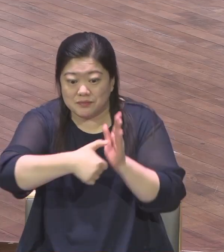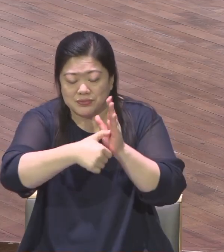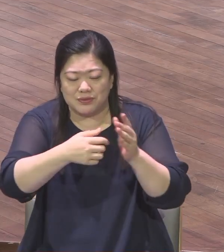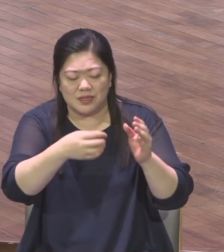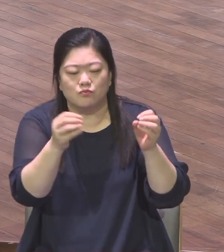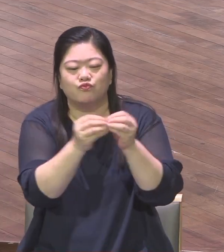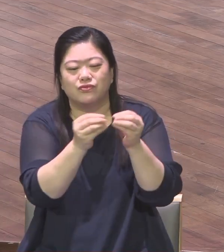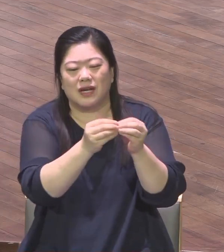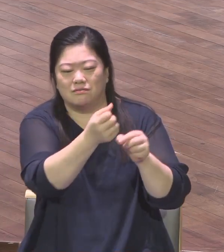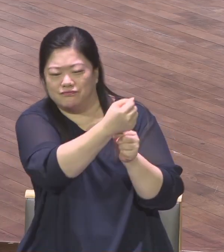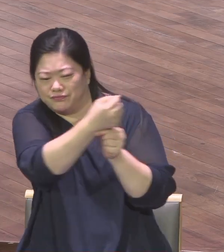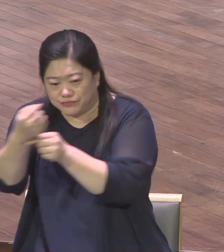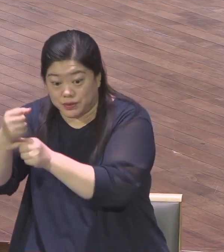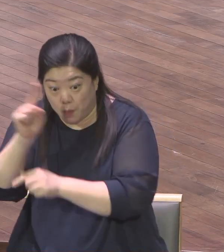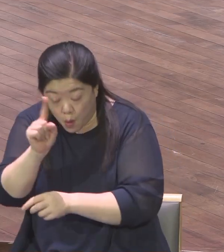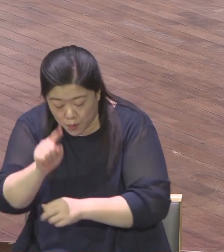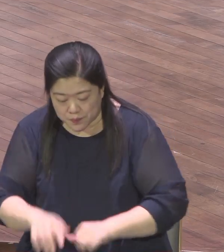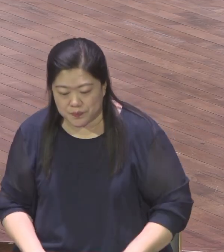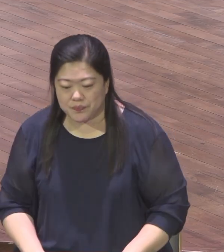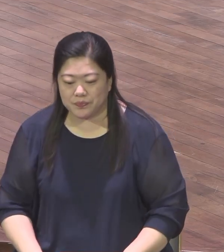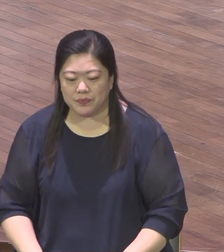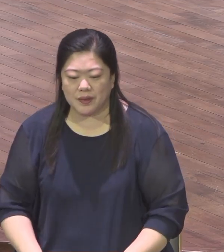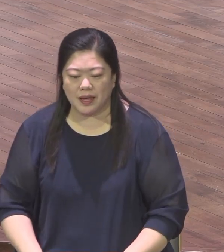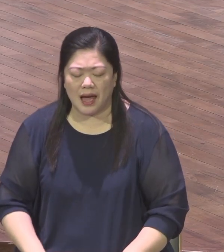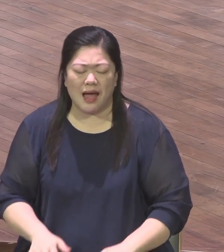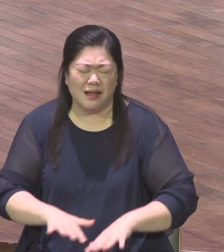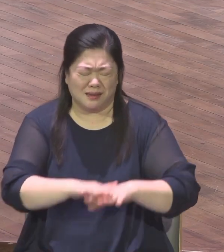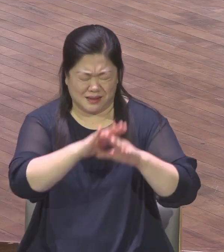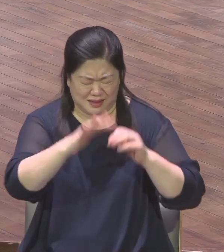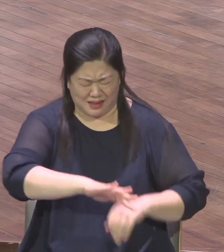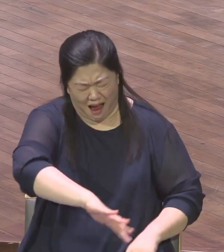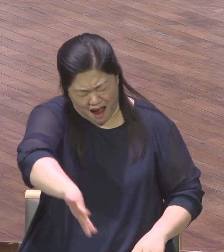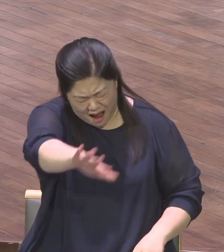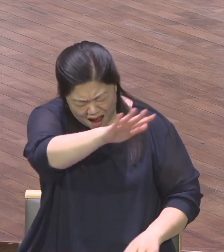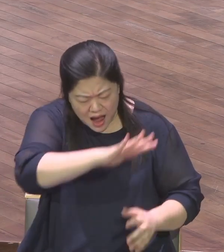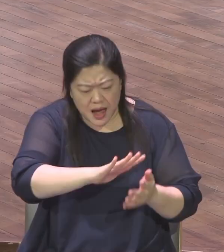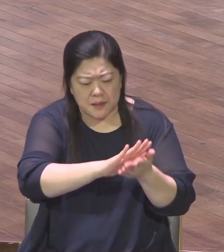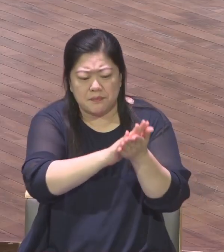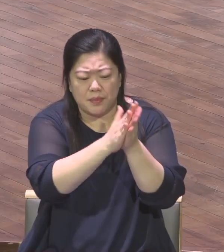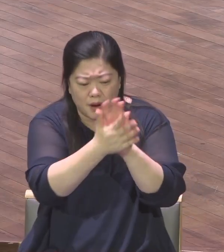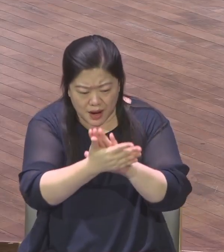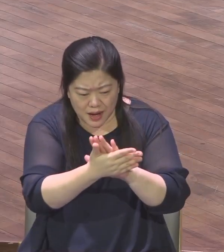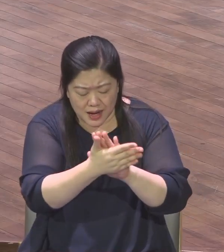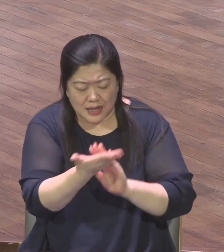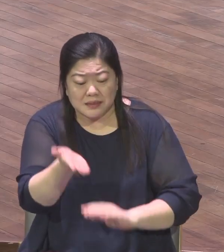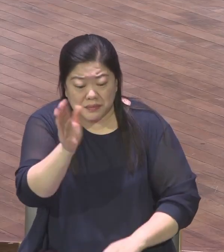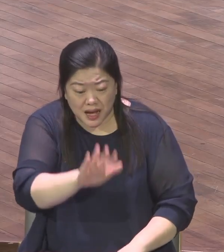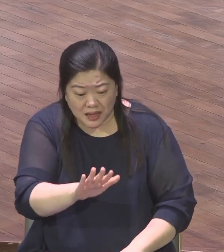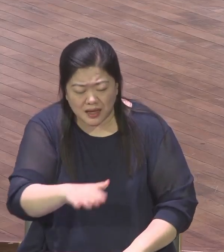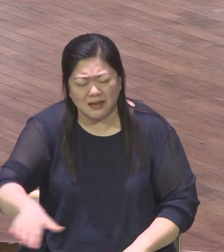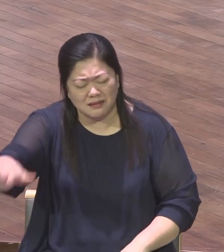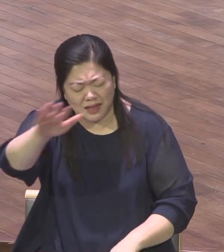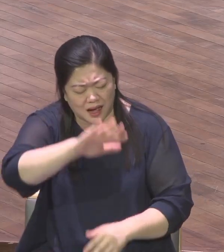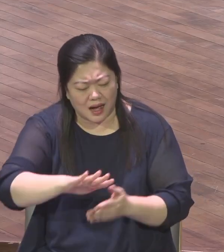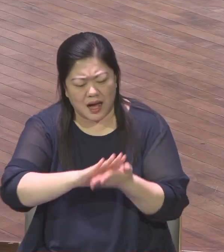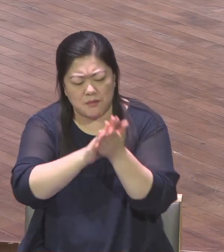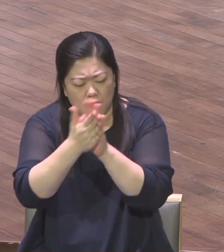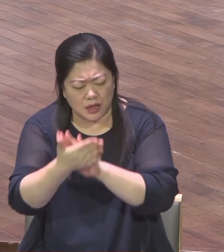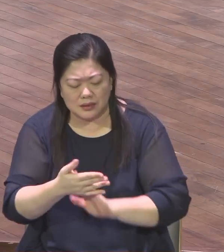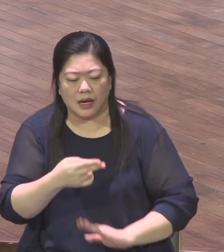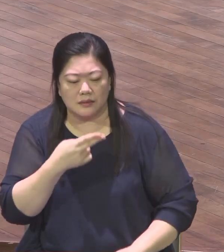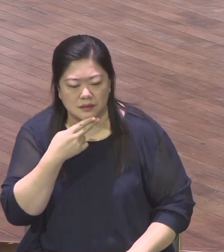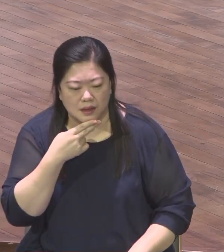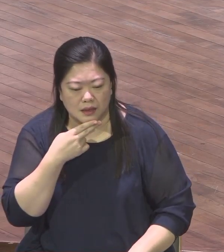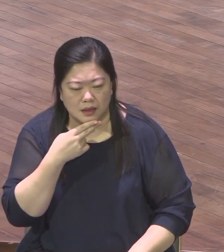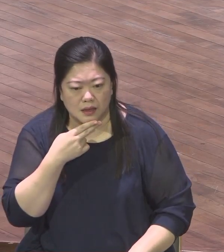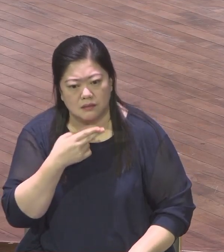것은 변하지만은 아무것도 변하지 않는다. 이게 무슨 말인가 하면요, 모든 것은 변하지만은